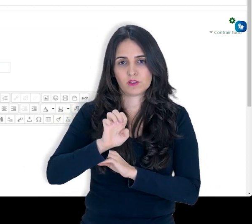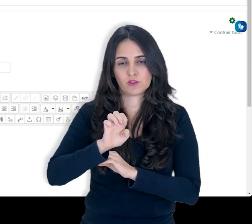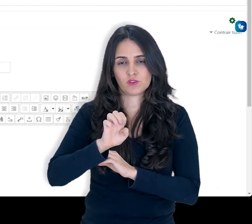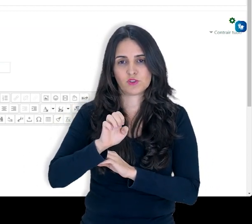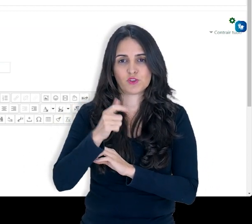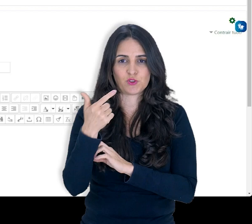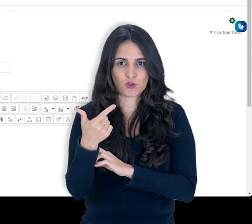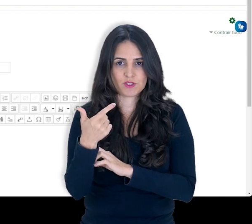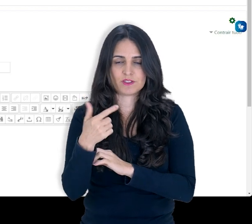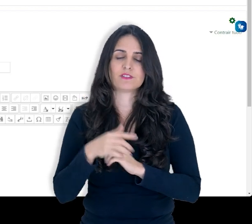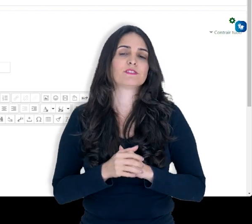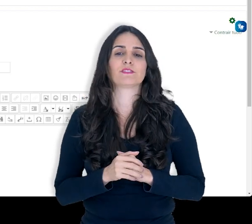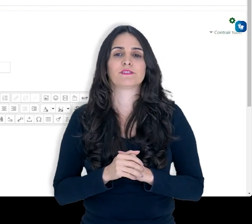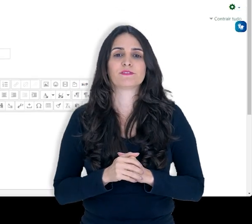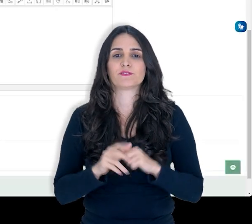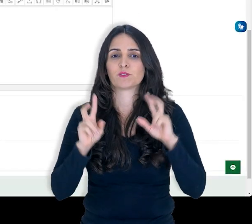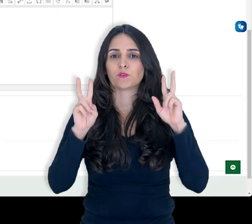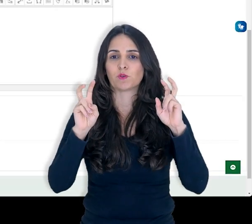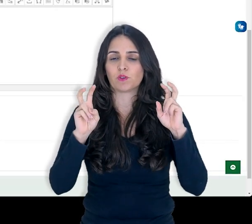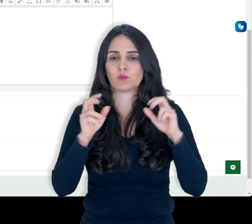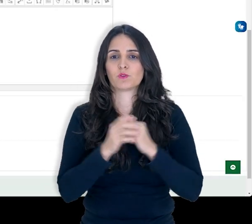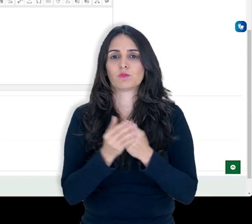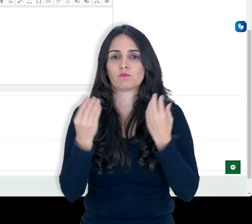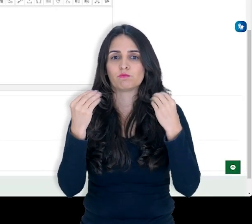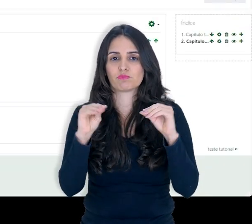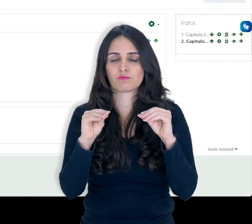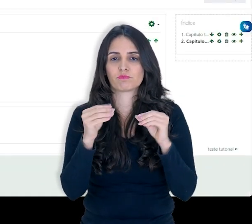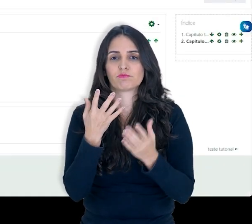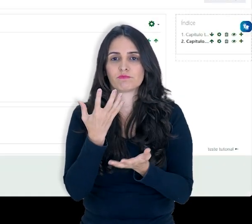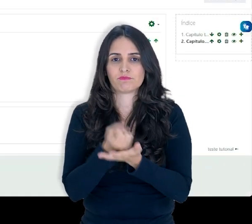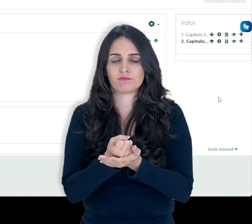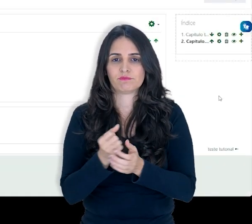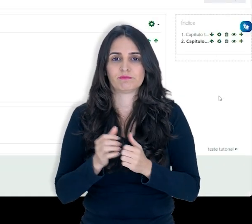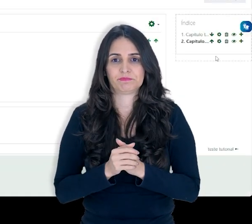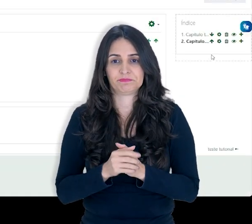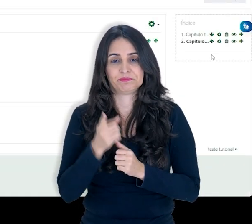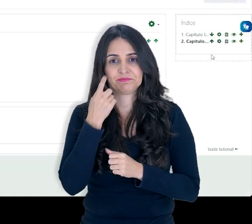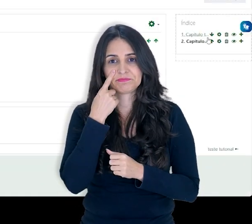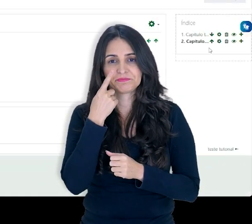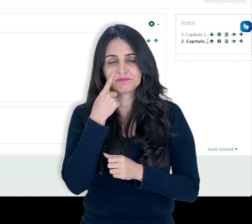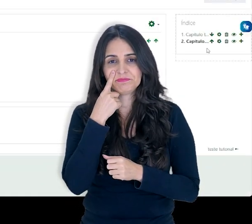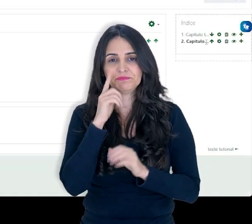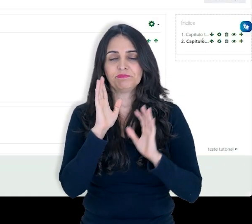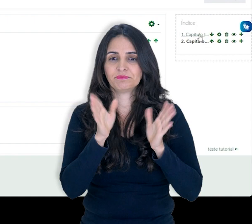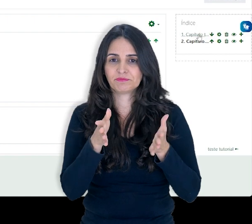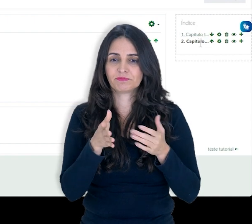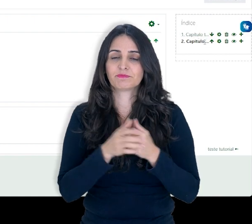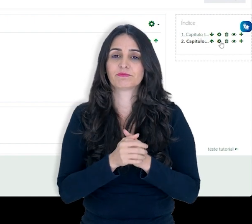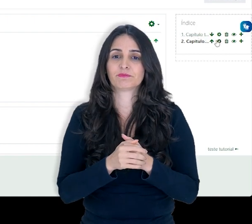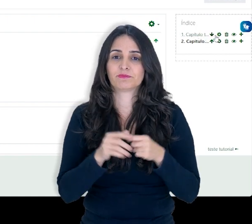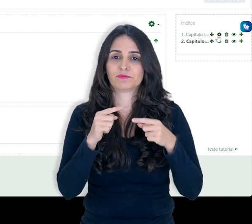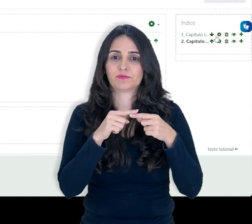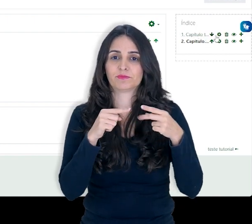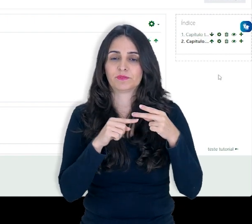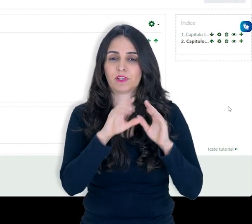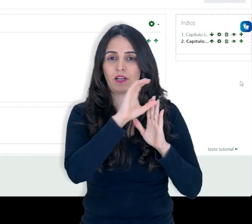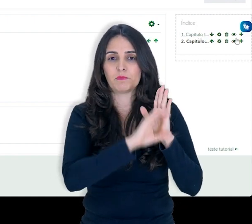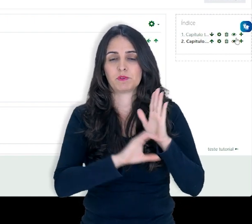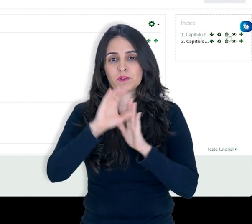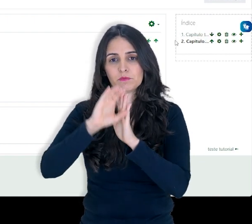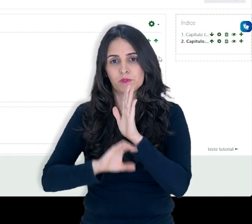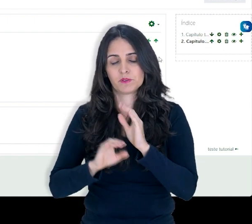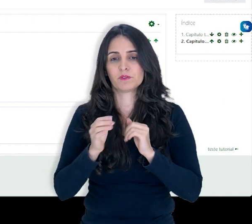o conteúdo deste Capítulo e vou salvar então Observe que eu já fiquei então com dois